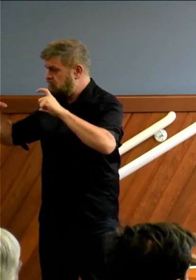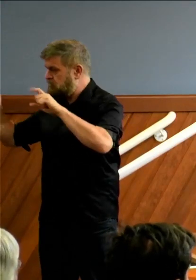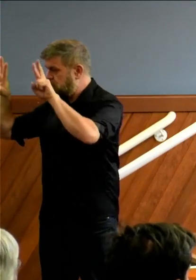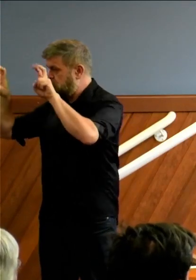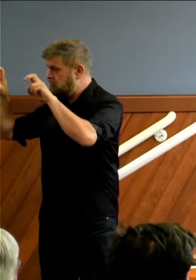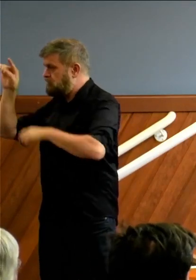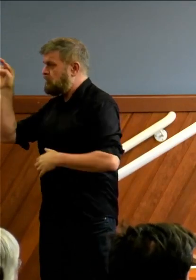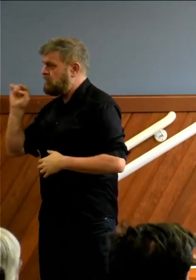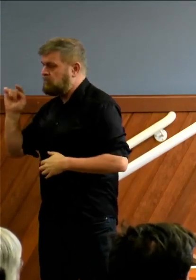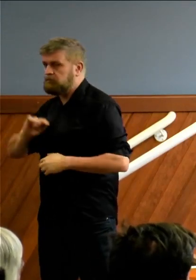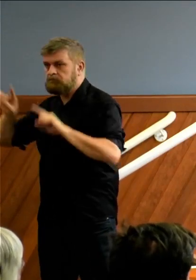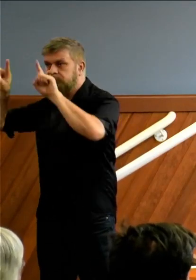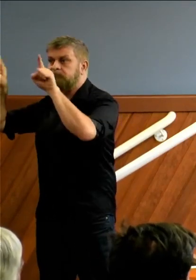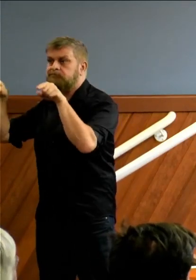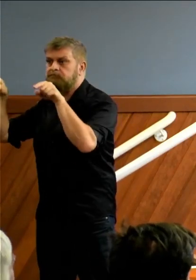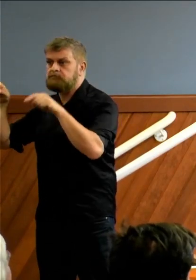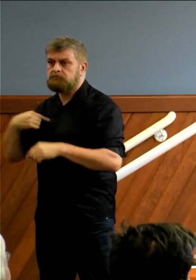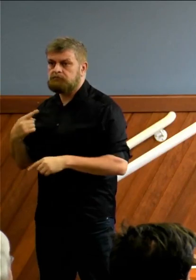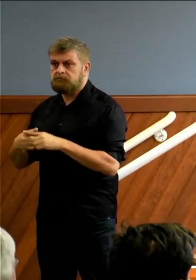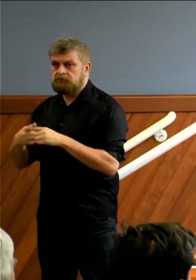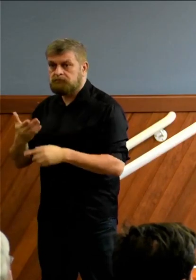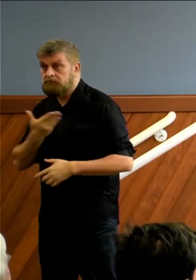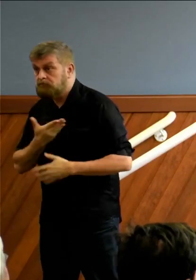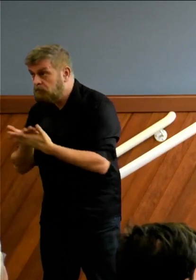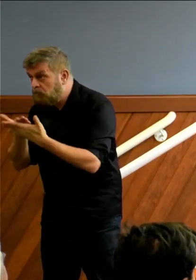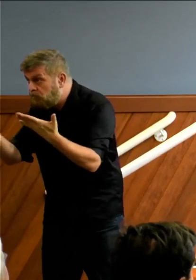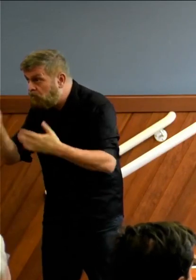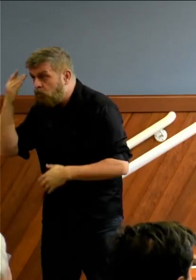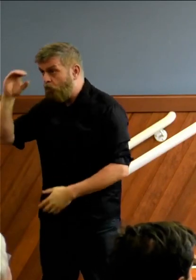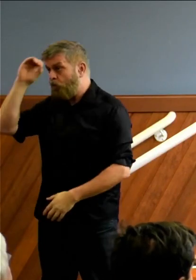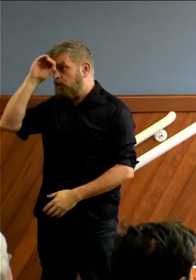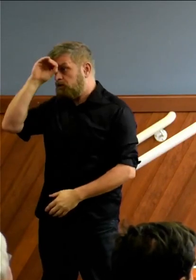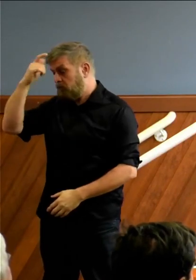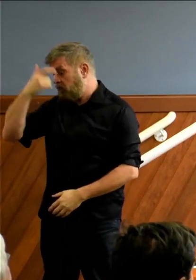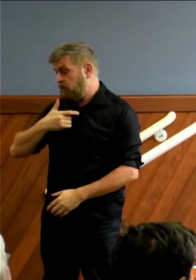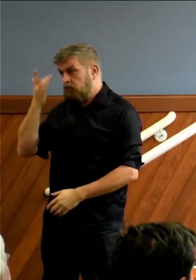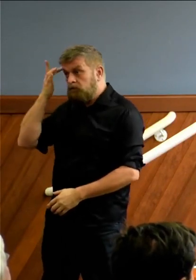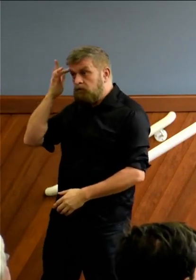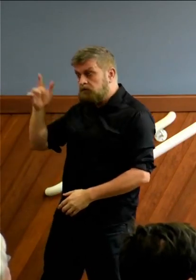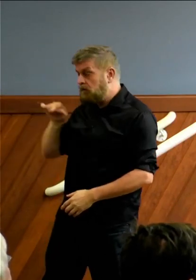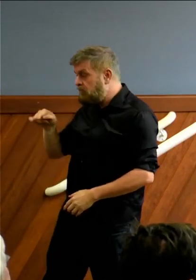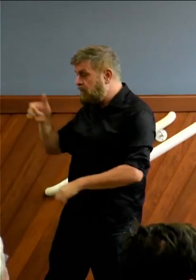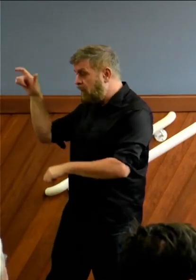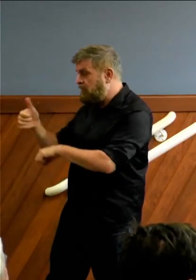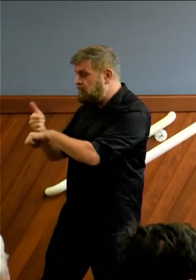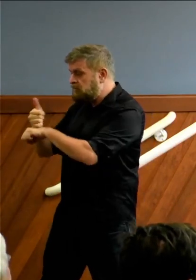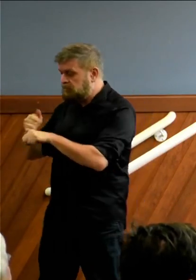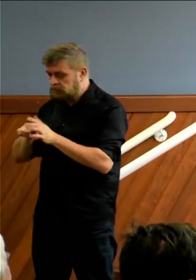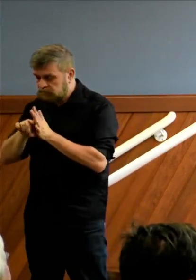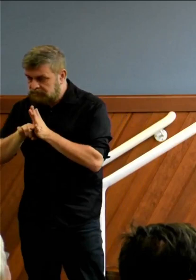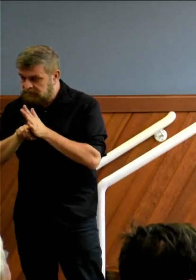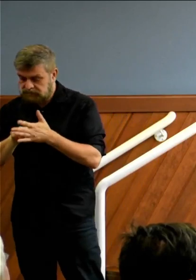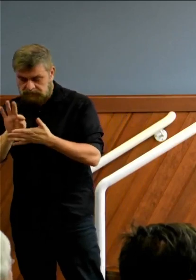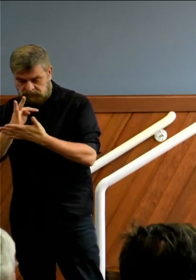interrogação, parênteses, interrogação. Meu amigo, você não sabe, eu não sei, mas a pessoa que às vezes está lendo